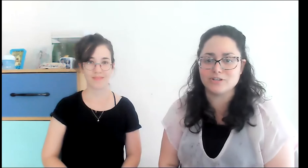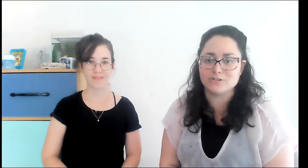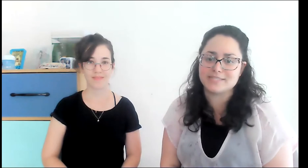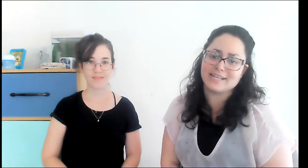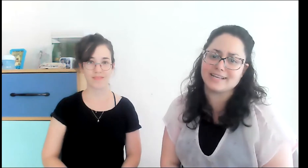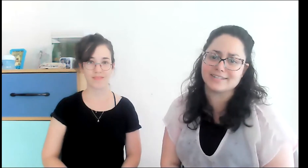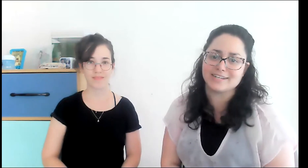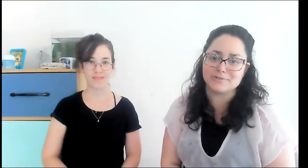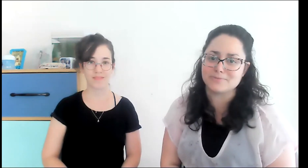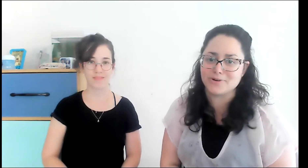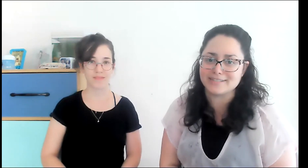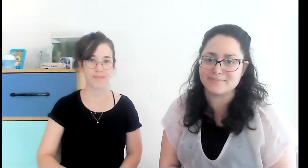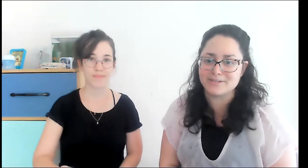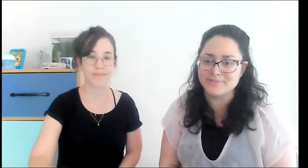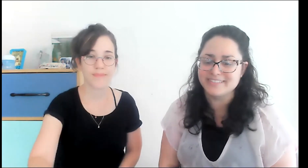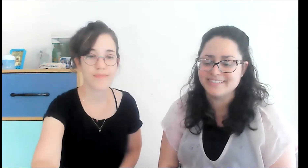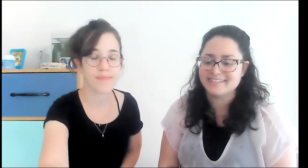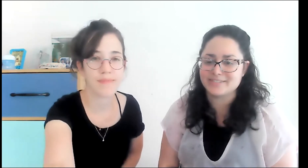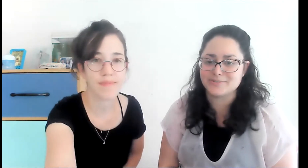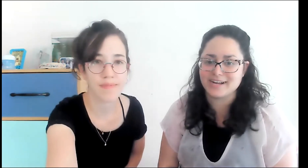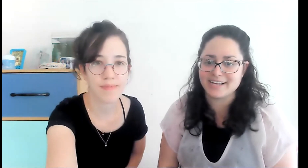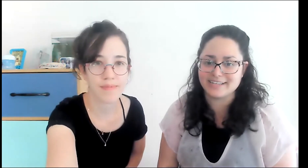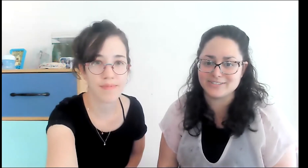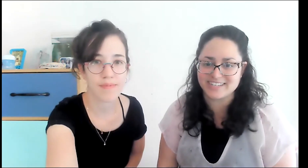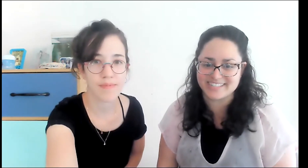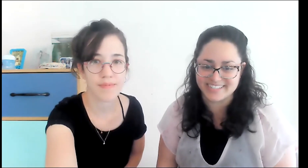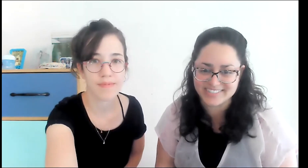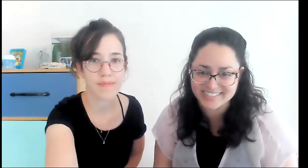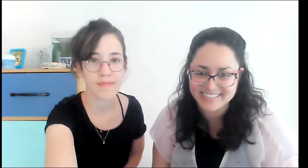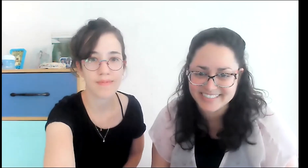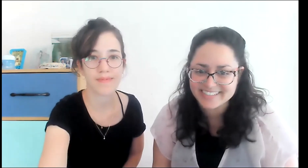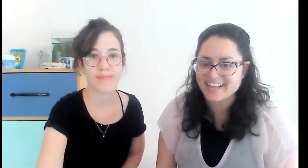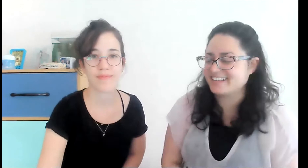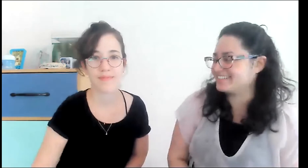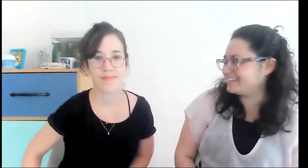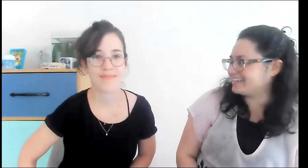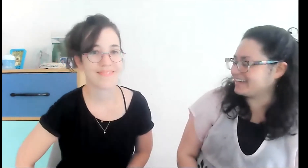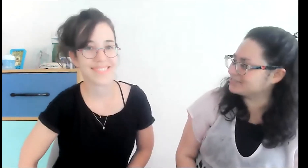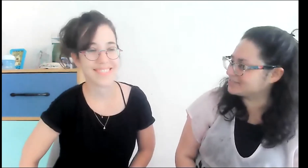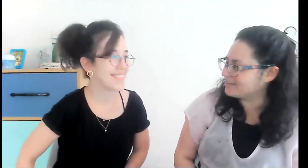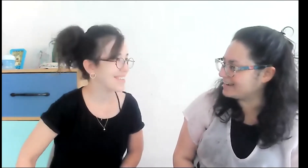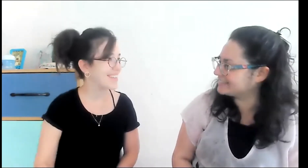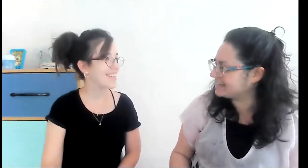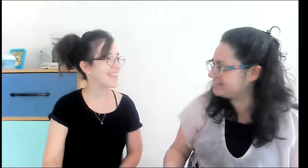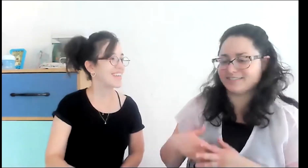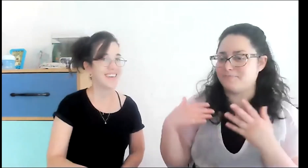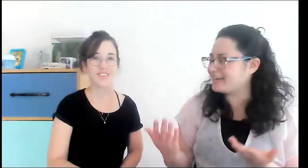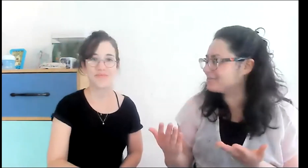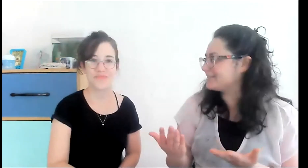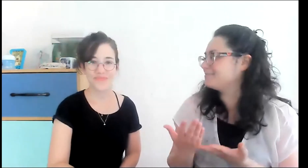הכל בסדר, העיקר שאנחנו נשמור על עצמנו בצורה הכי הכי טובה שיש. אז חן, את רוצה אולי להתחיל ולספר לנו קצת מה